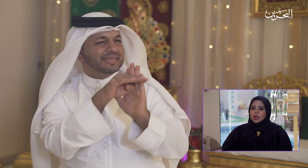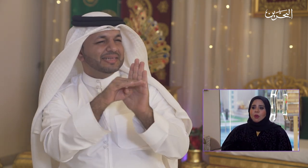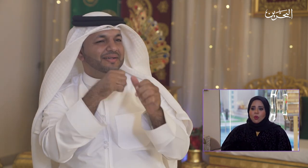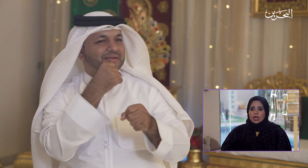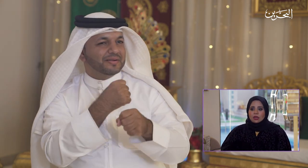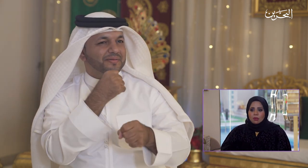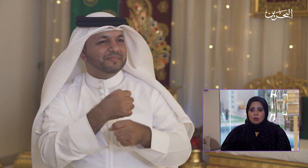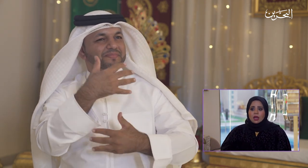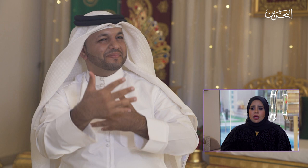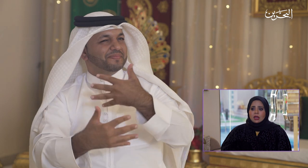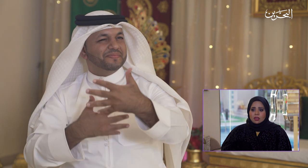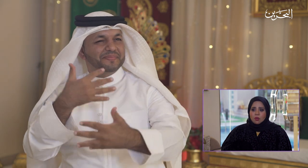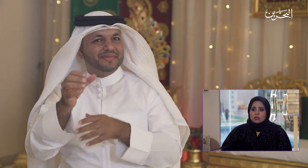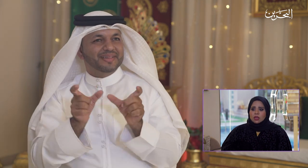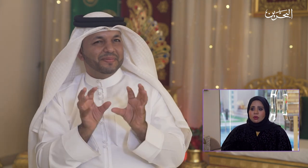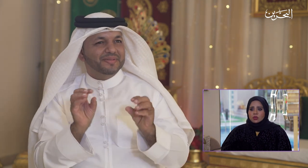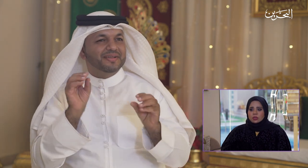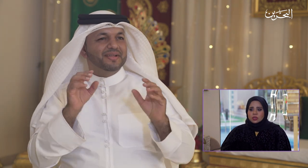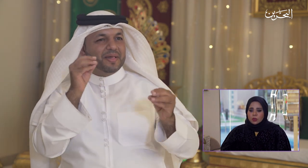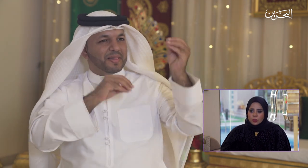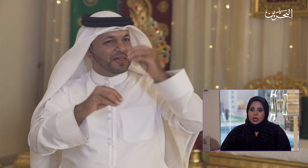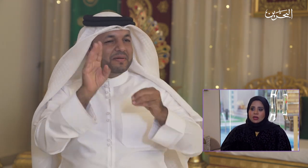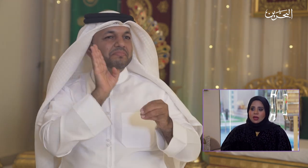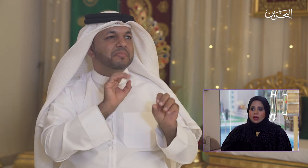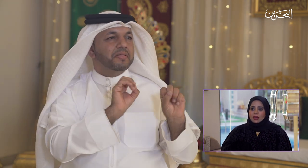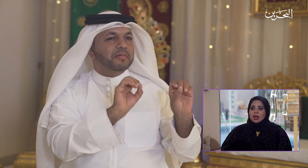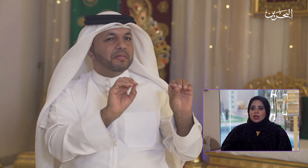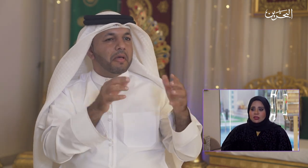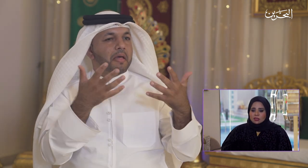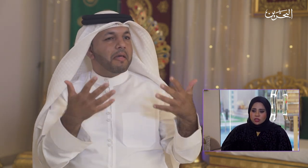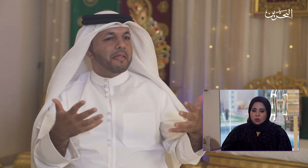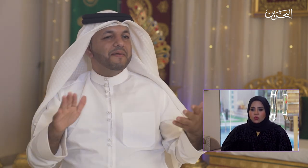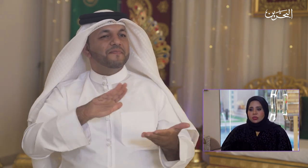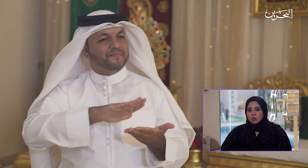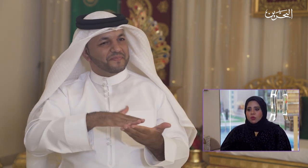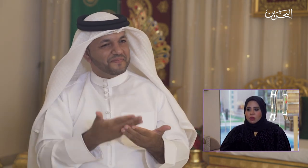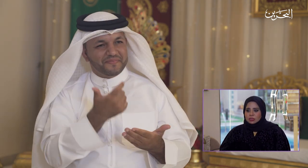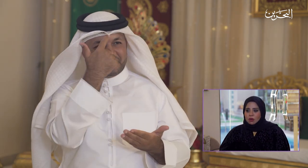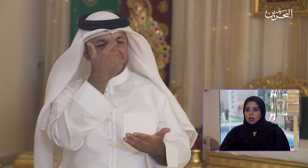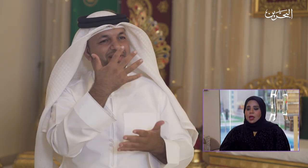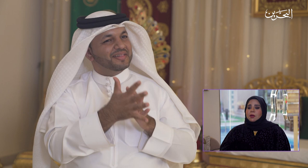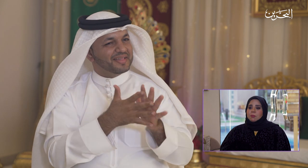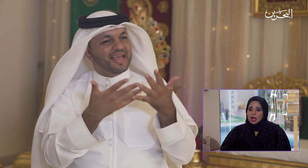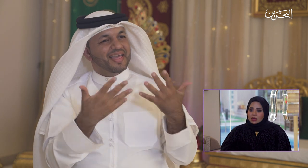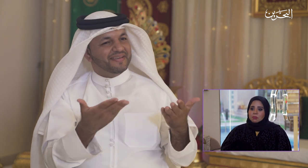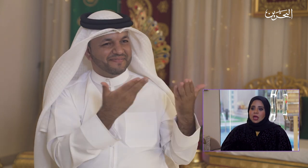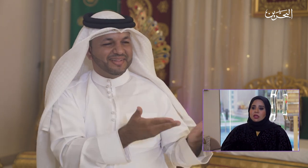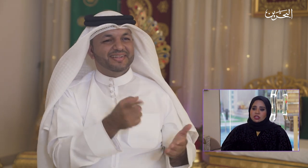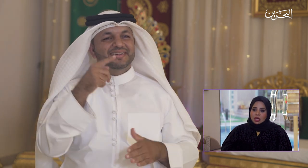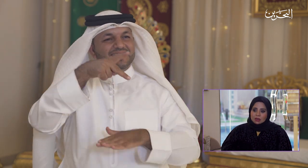هو يعلمهم الخطوات أنهم شلون يساعدونه أن ينسقون ويصممون المسارح. بعد مع أن شخص